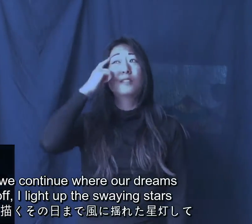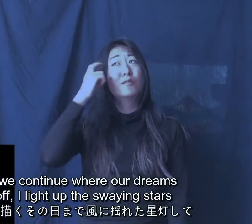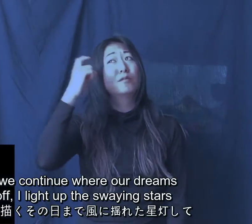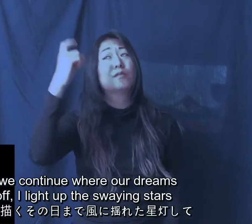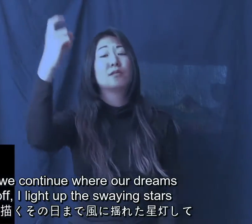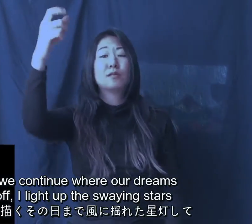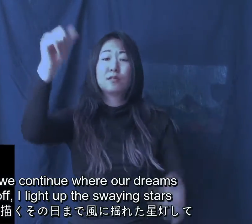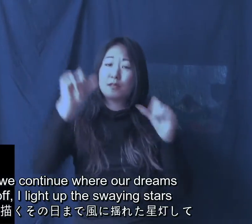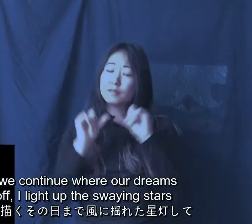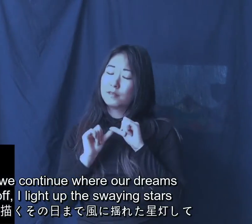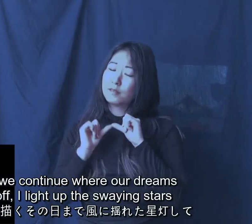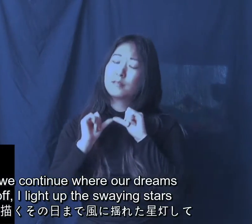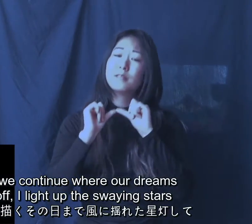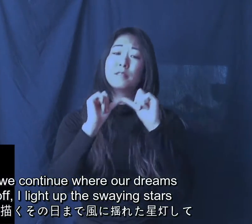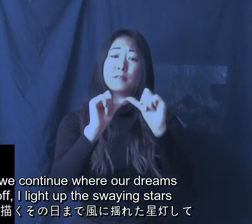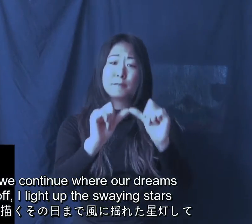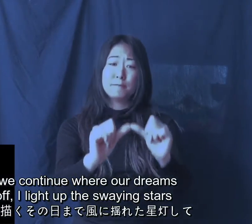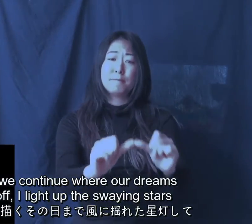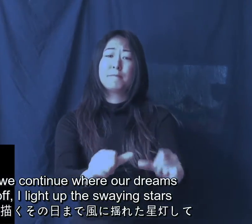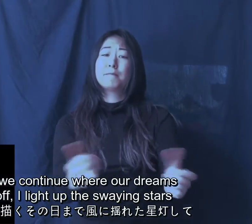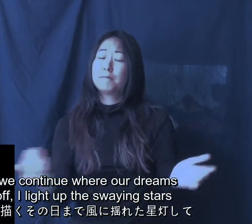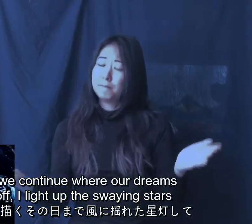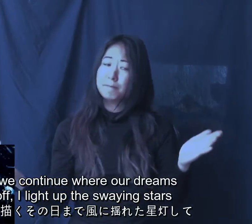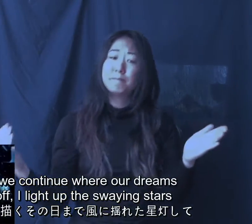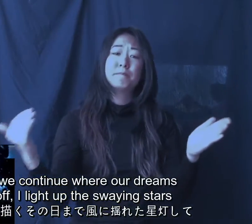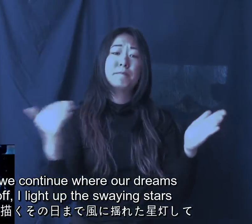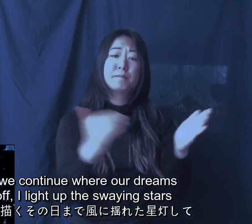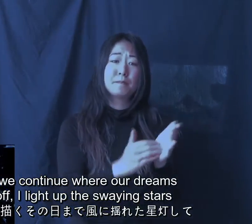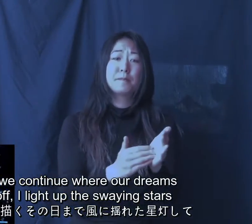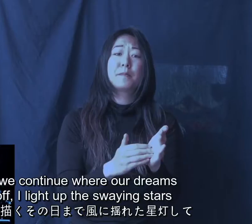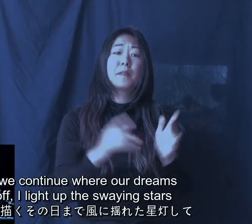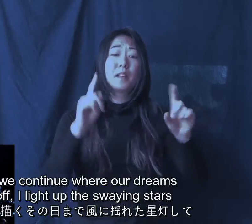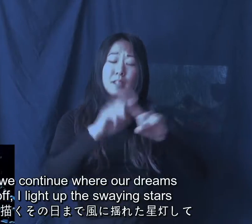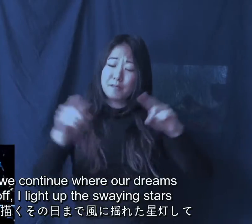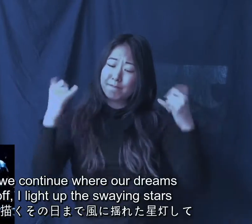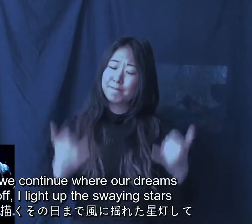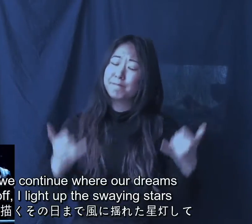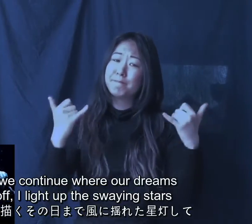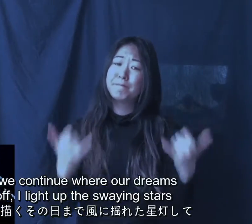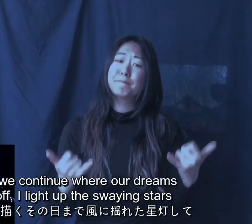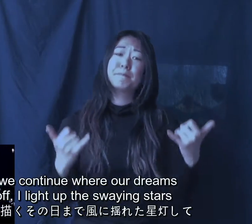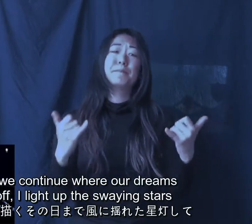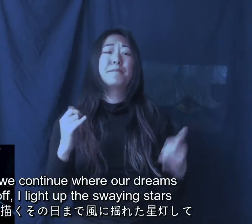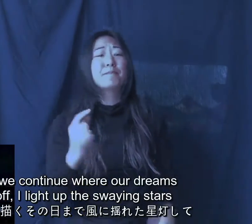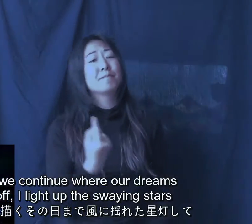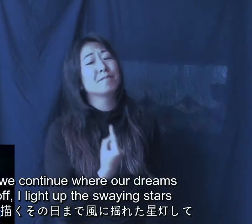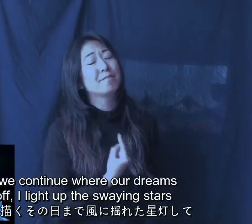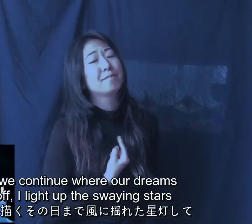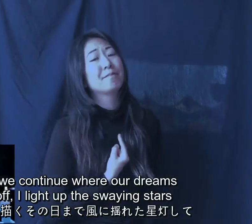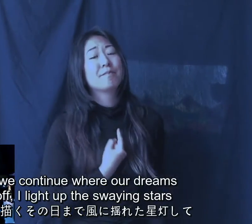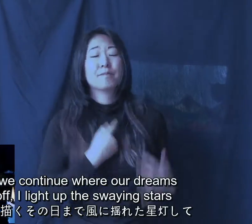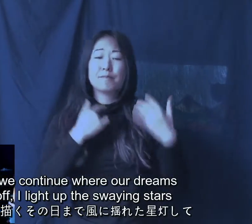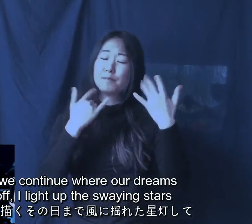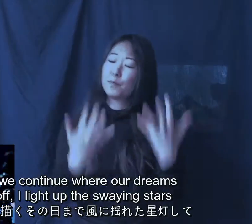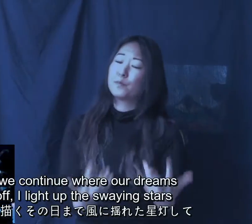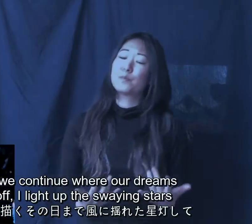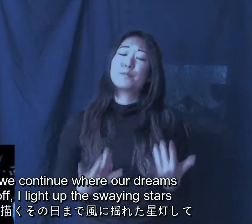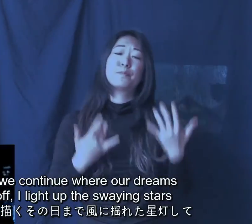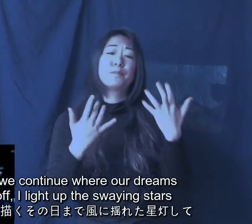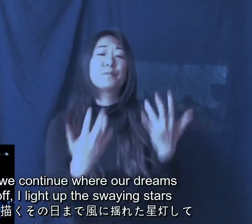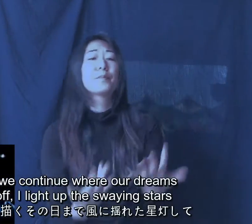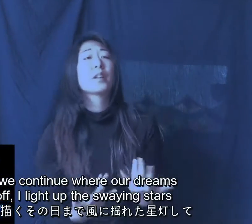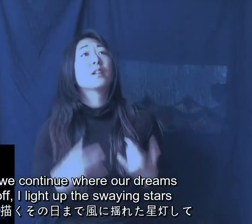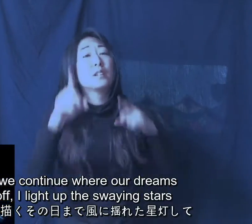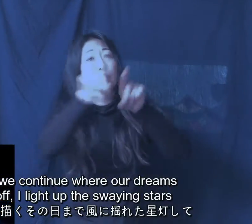夢の続き描くその日まで風に揺れ